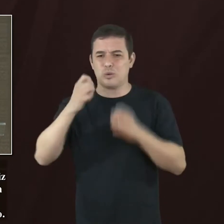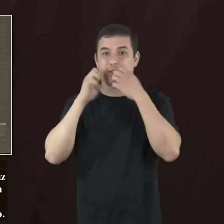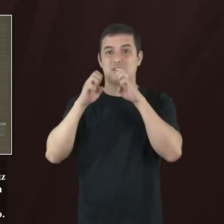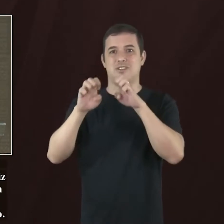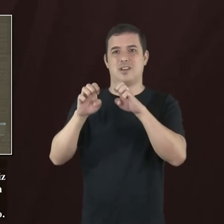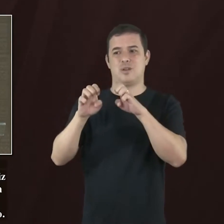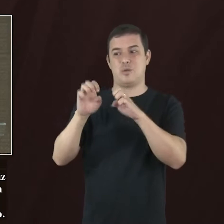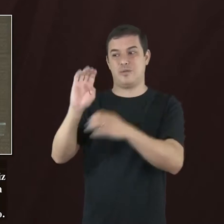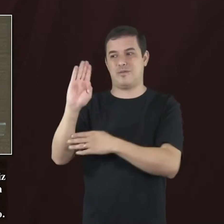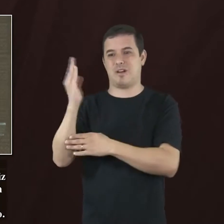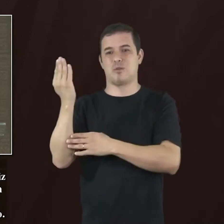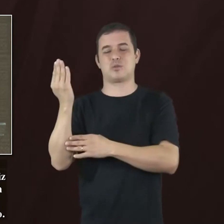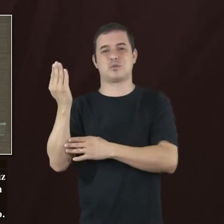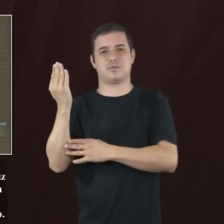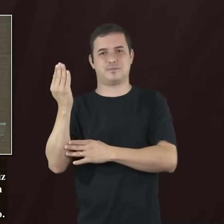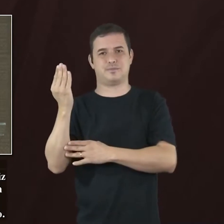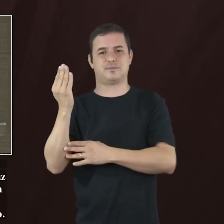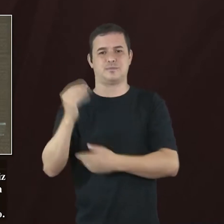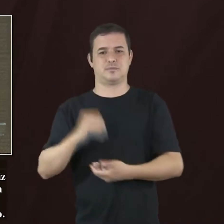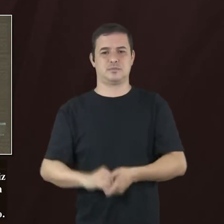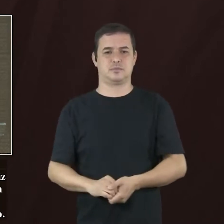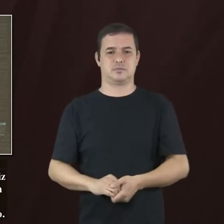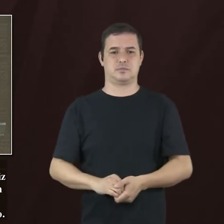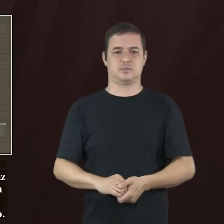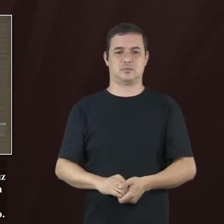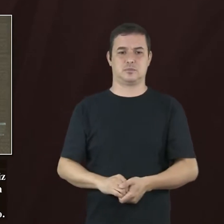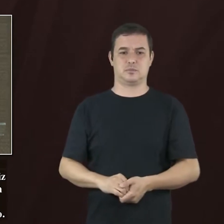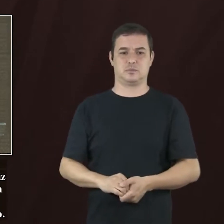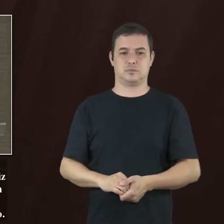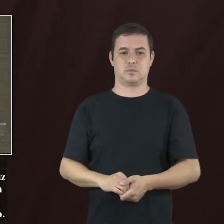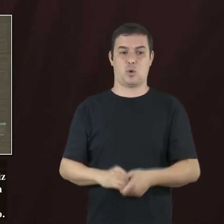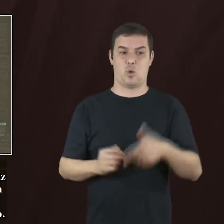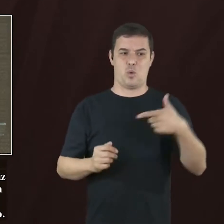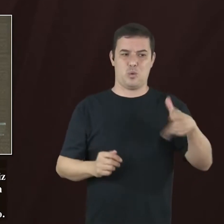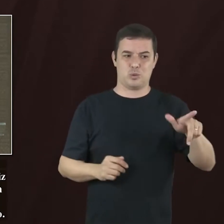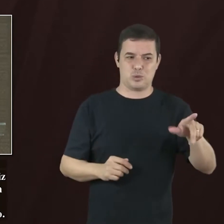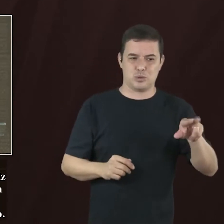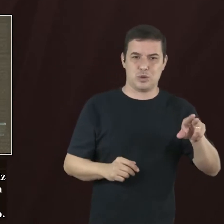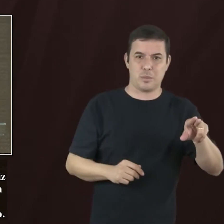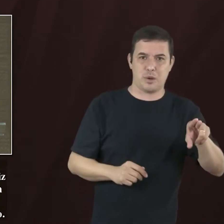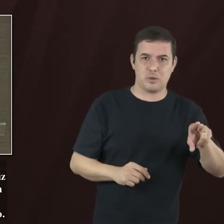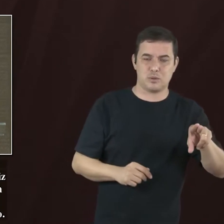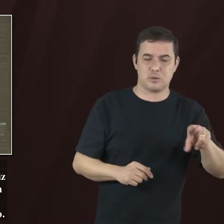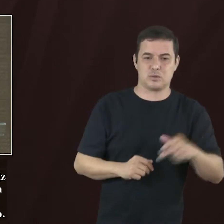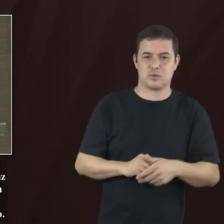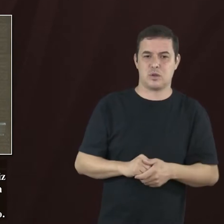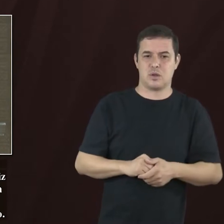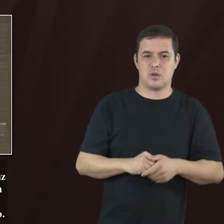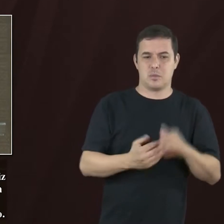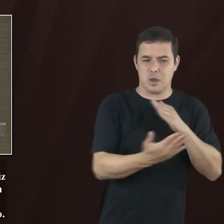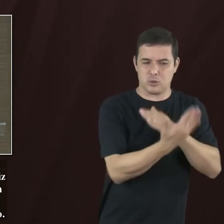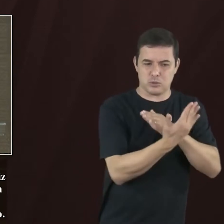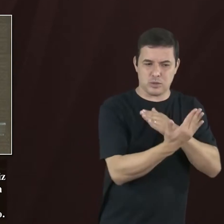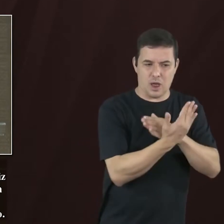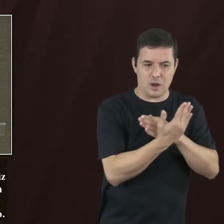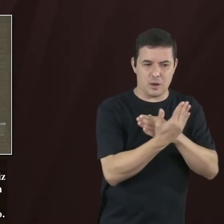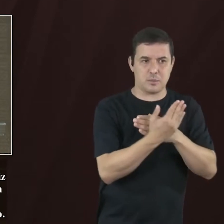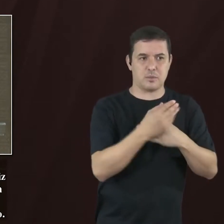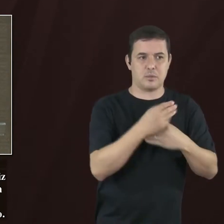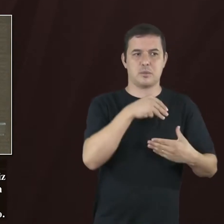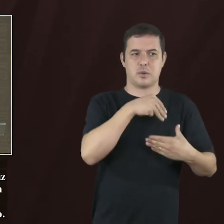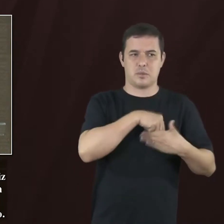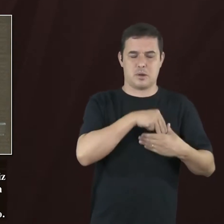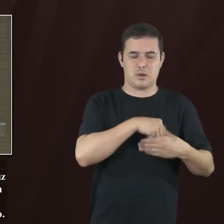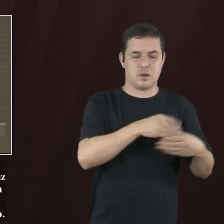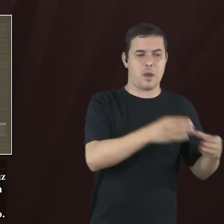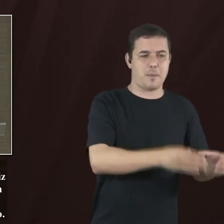da Macedônia, supriram o que me faltava. Em tudo me guardei e me guardarei de vos ser